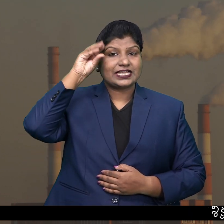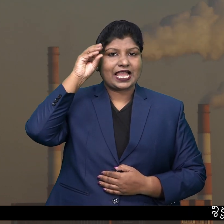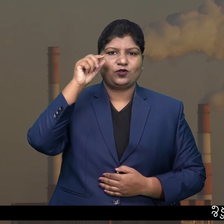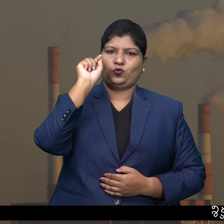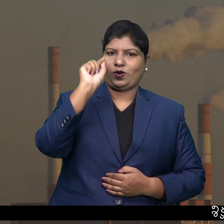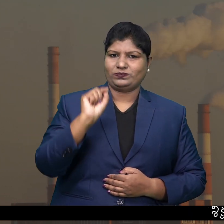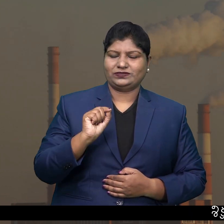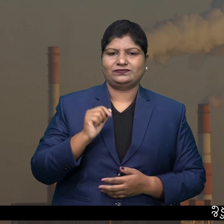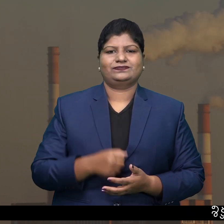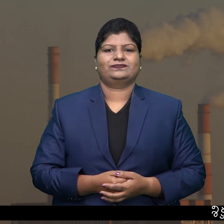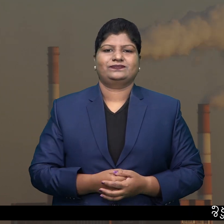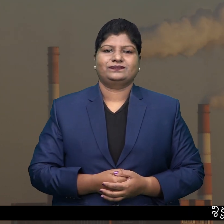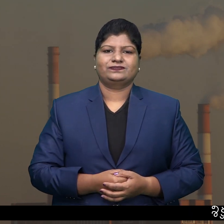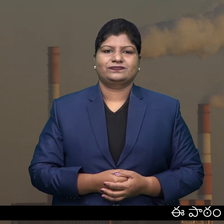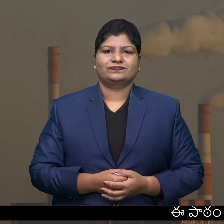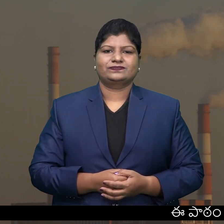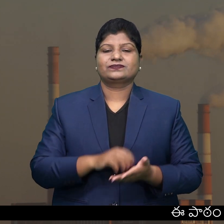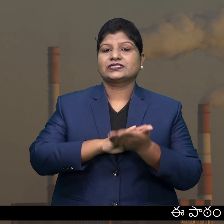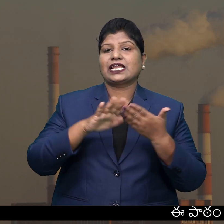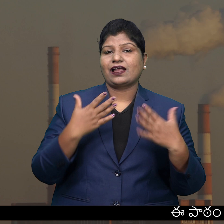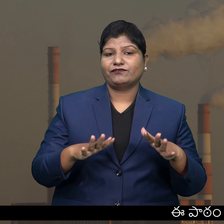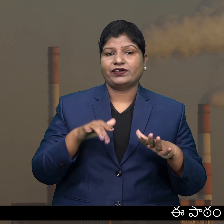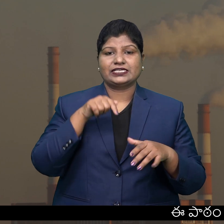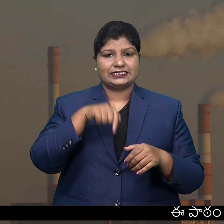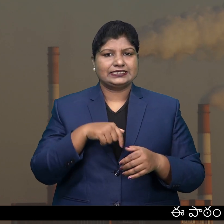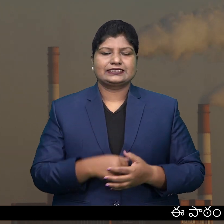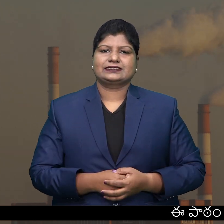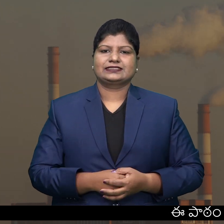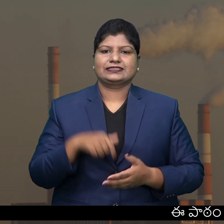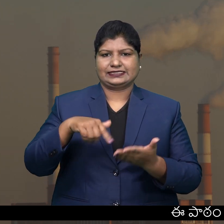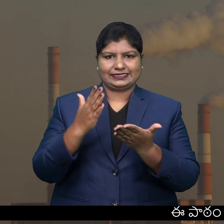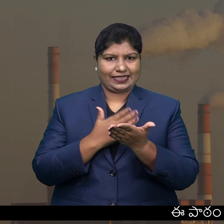శిక్షణ లక్ష్యాలు. ఈ పాఠం పూర్తయిన తర్వాత